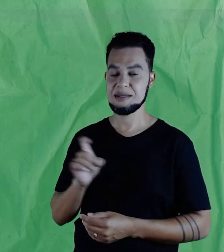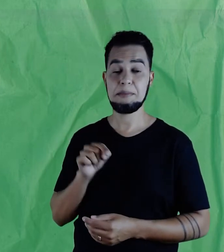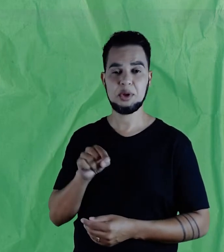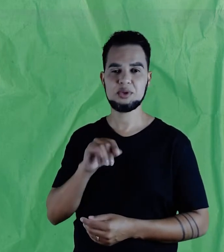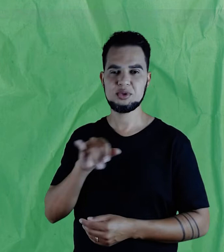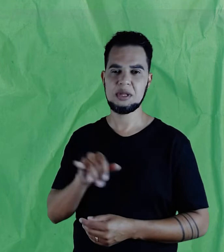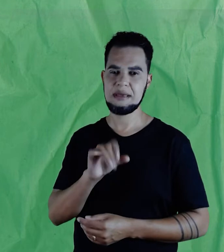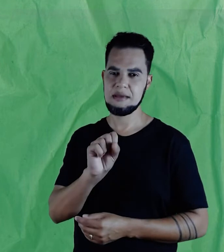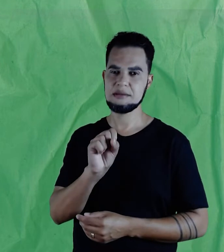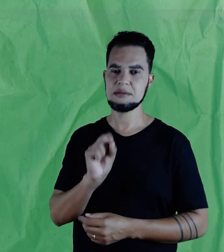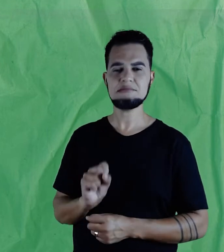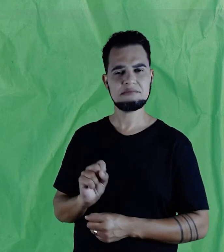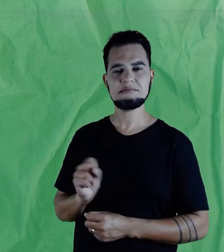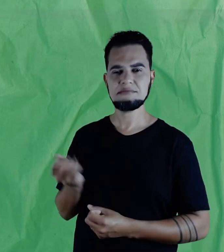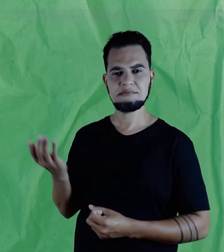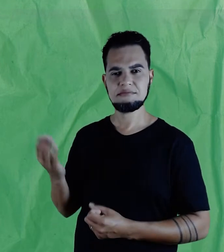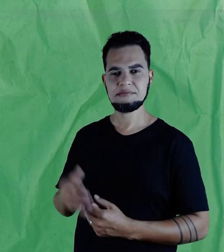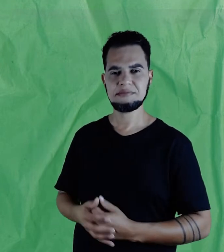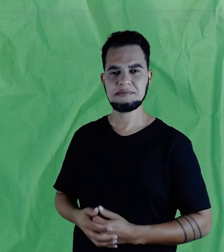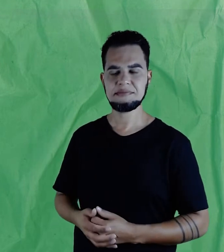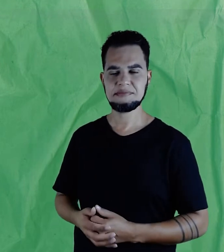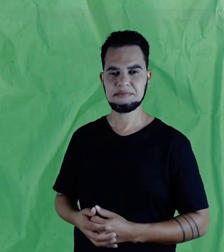index.js.